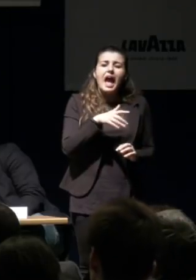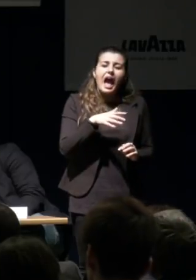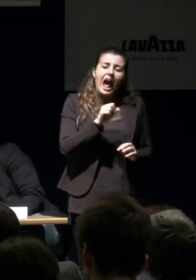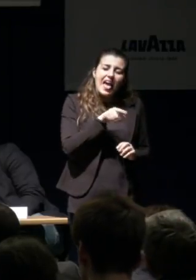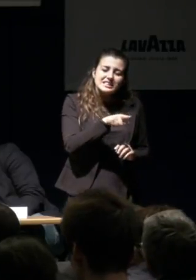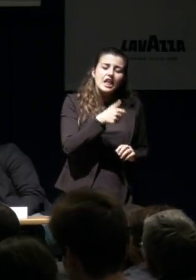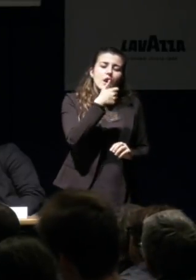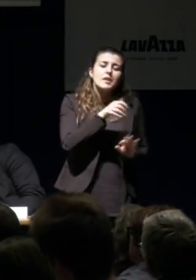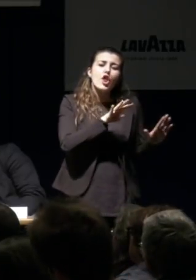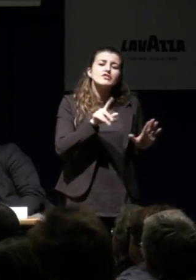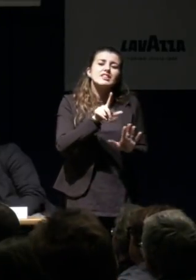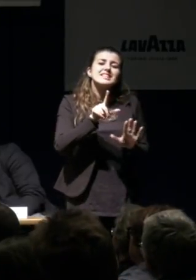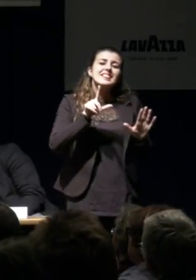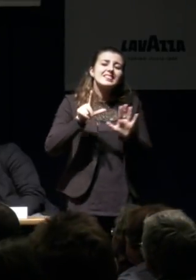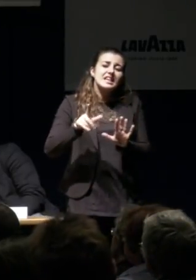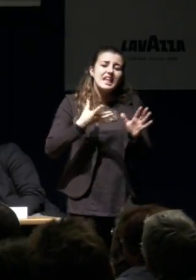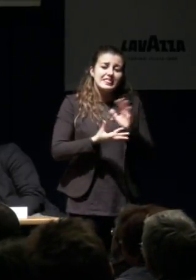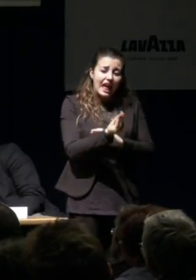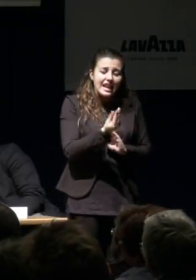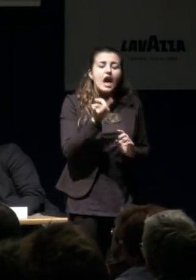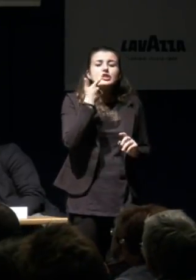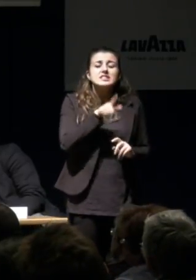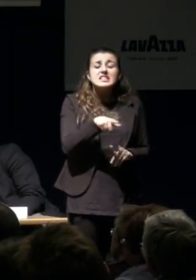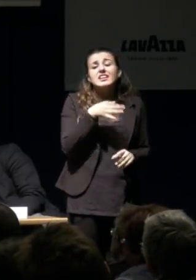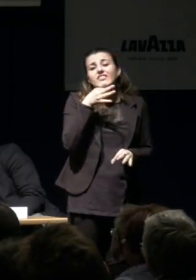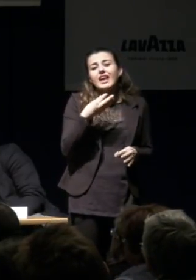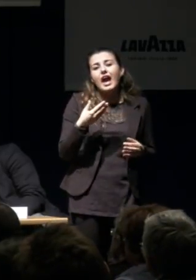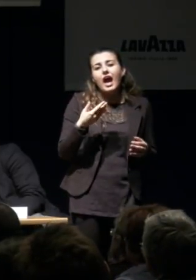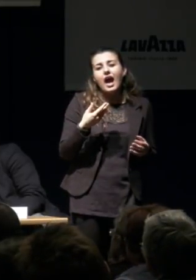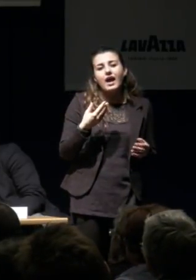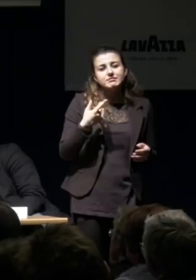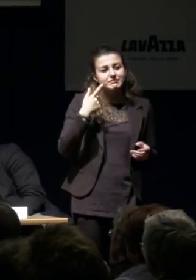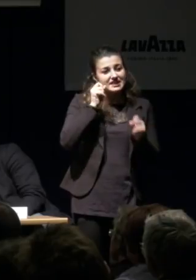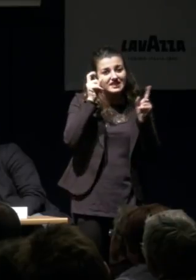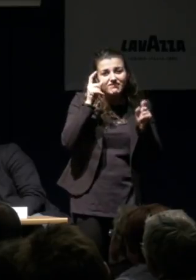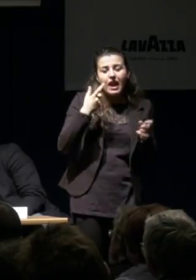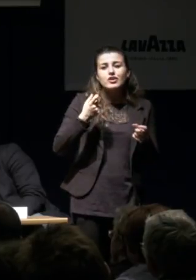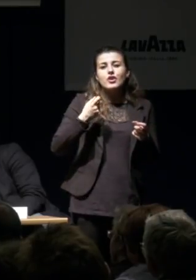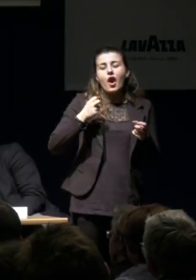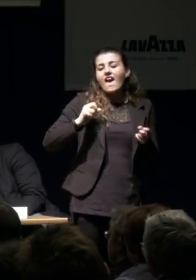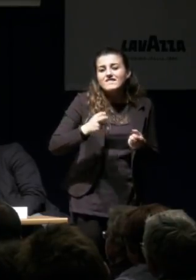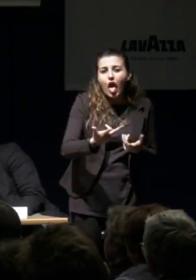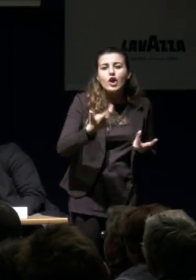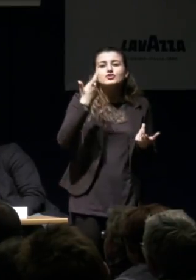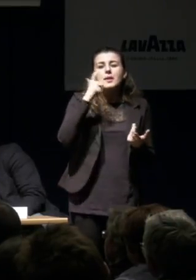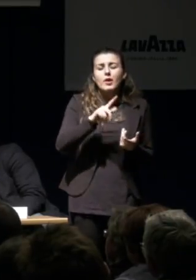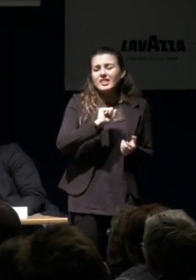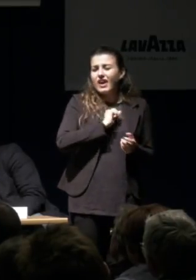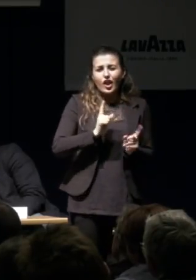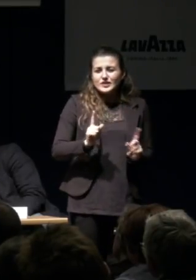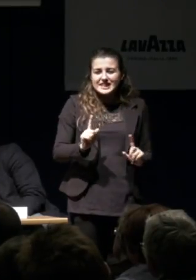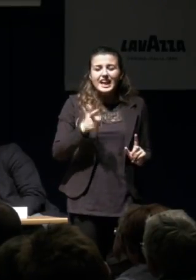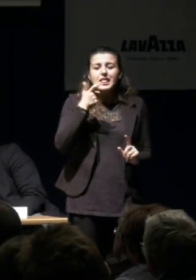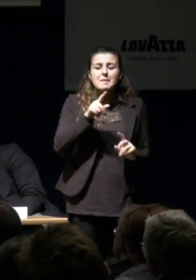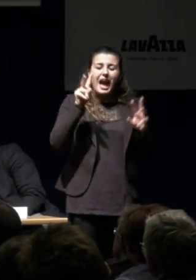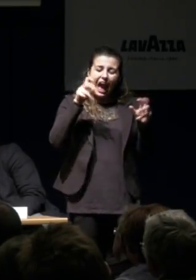e quindi qui si coglie anche la straordinaria precocità fra l'altro che un elemento che veramente dell'incredibile in questo